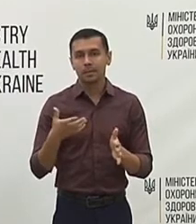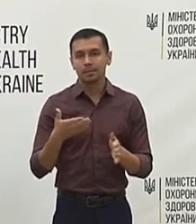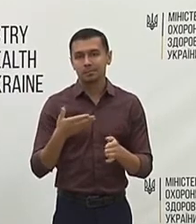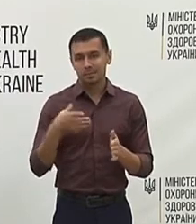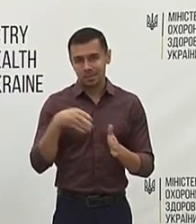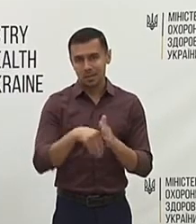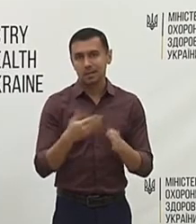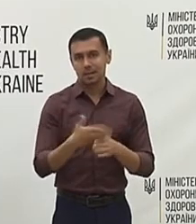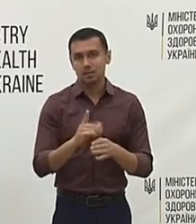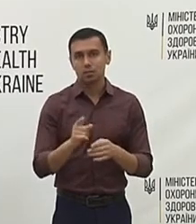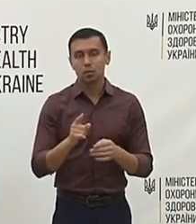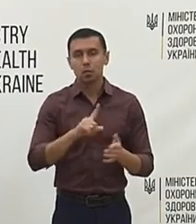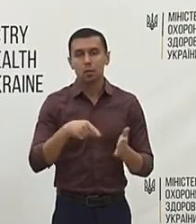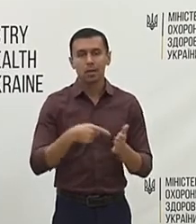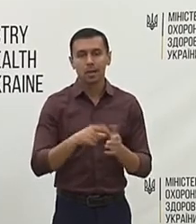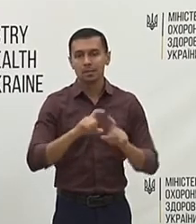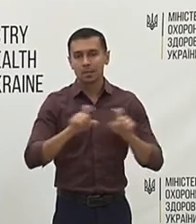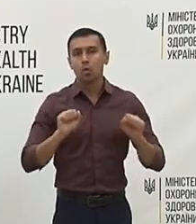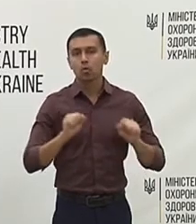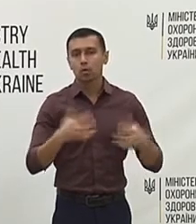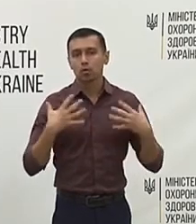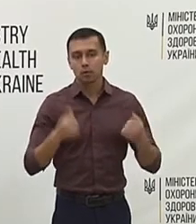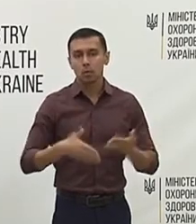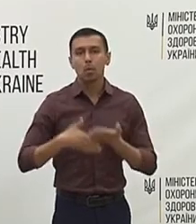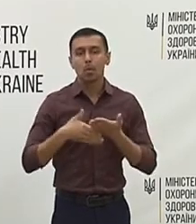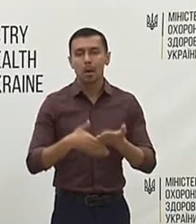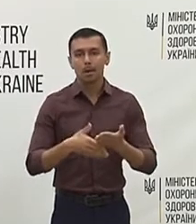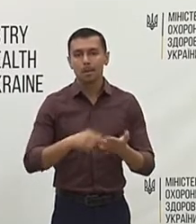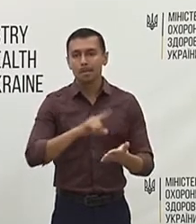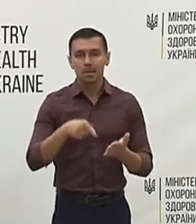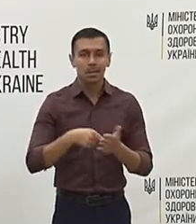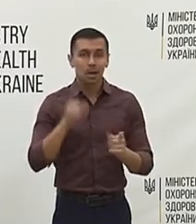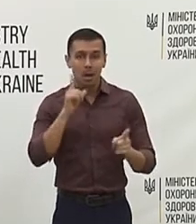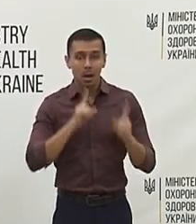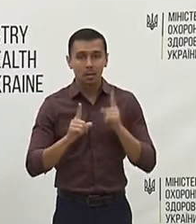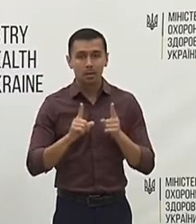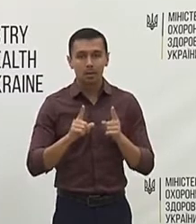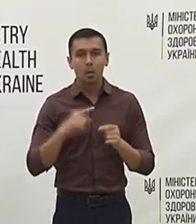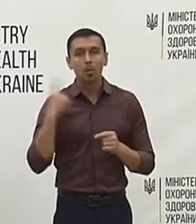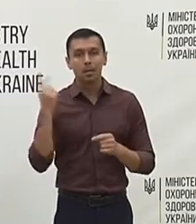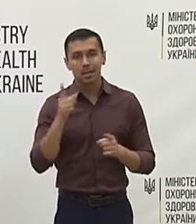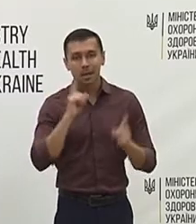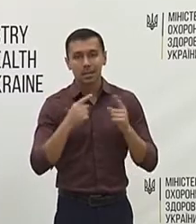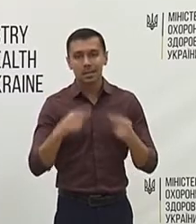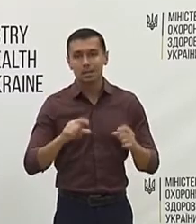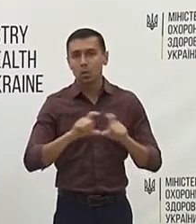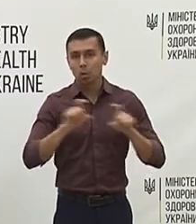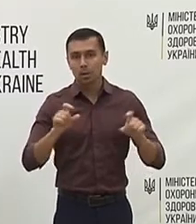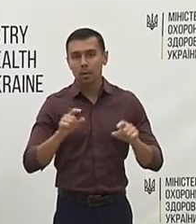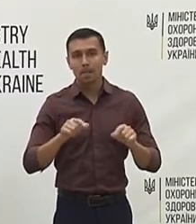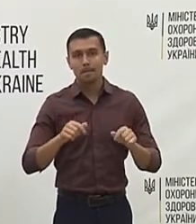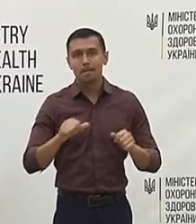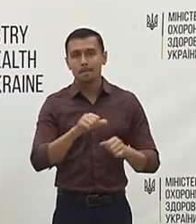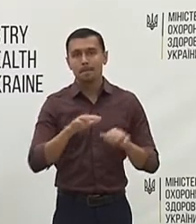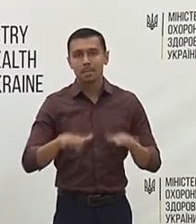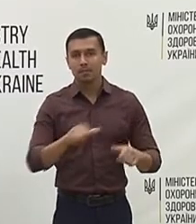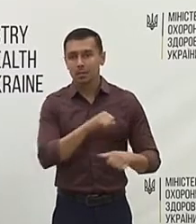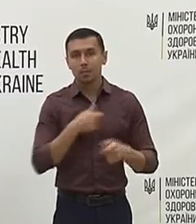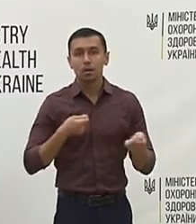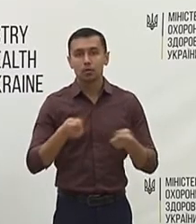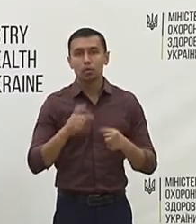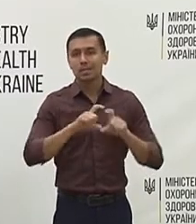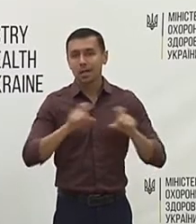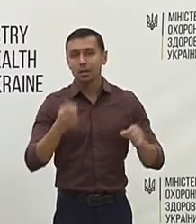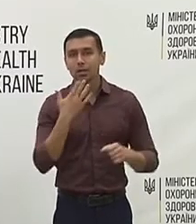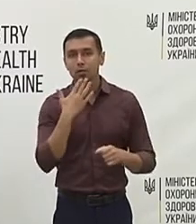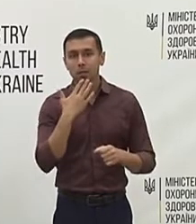складників. Якщо комунальним закладам охорони здоров'я допомагають міськради чи облради, інші органи місцевого самоврядування, то